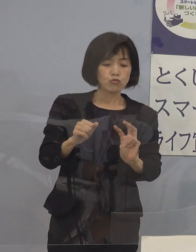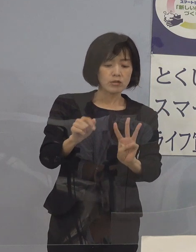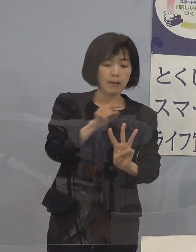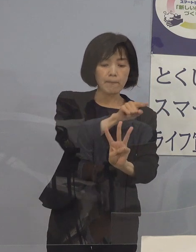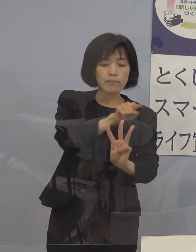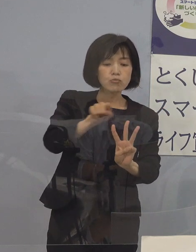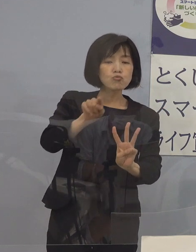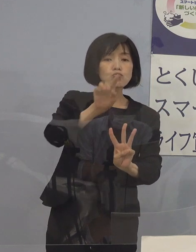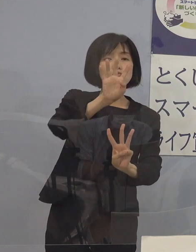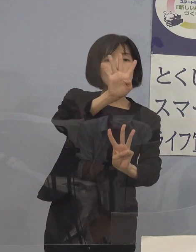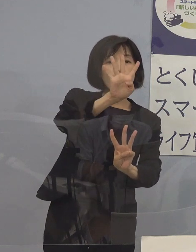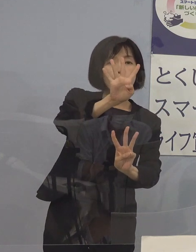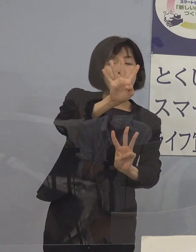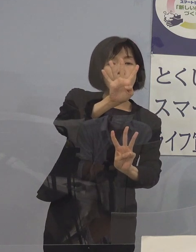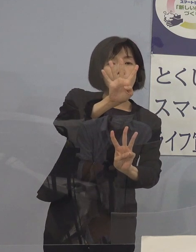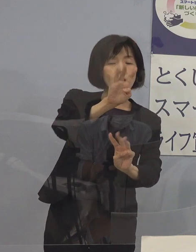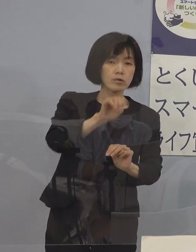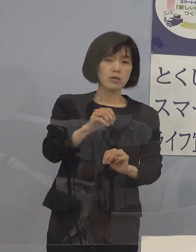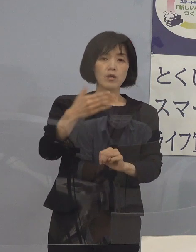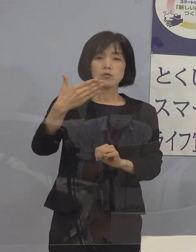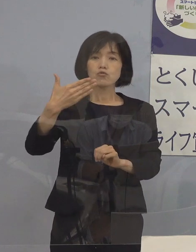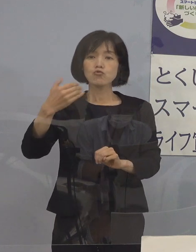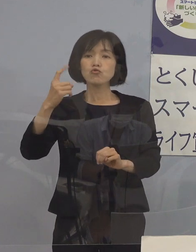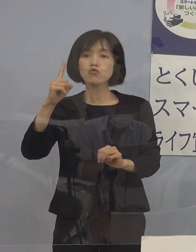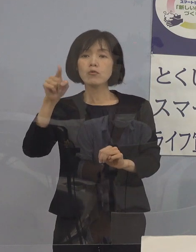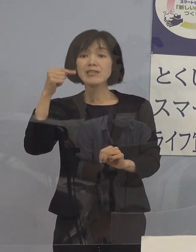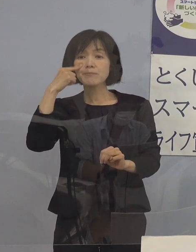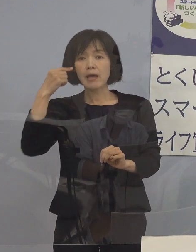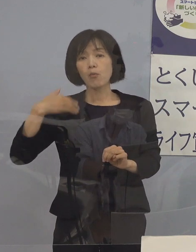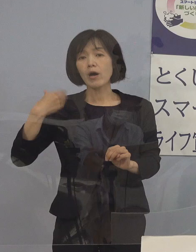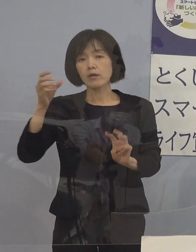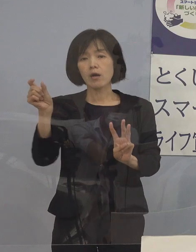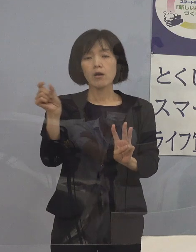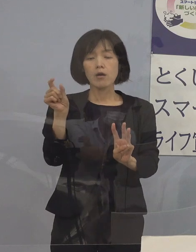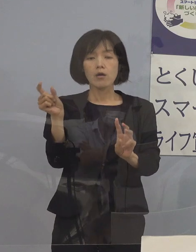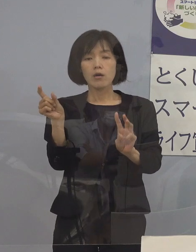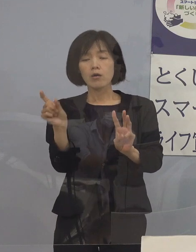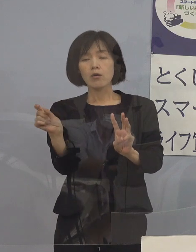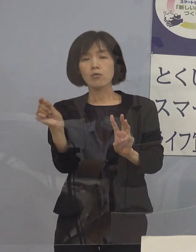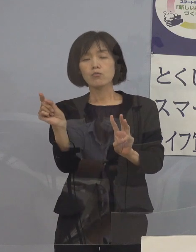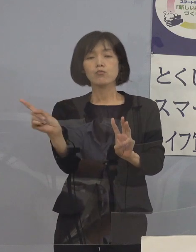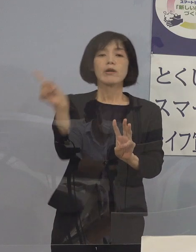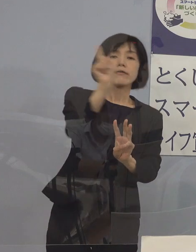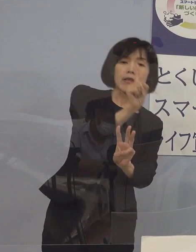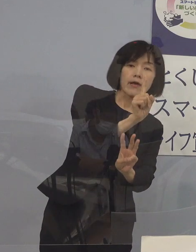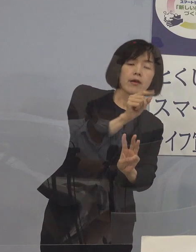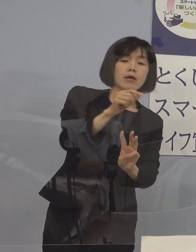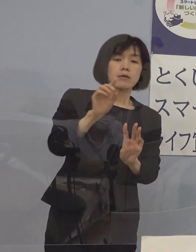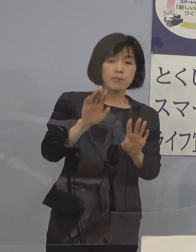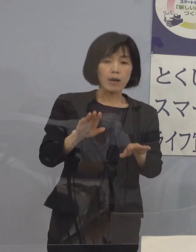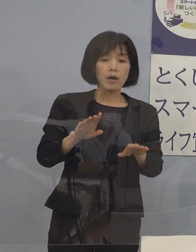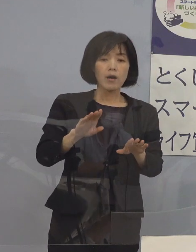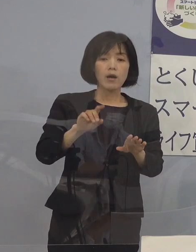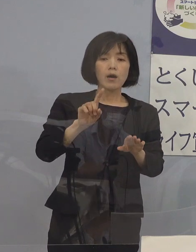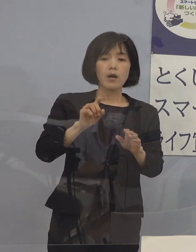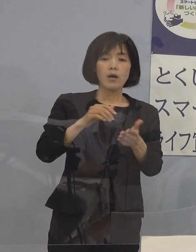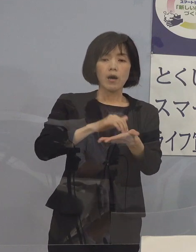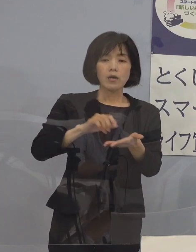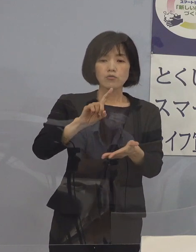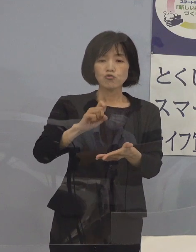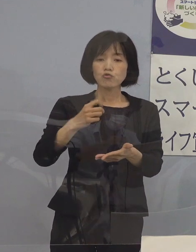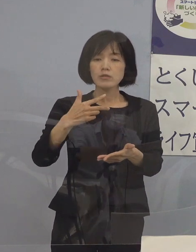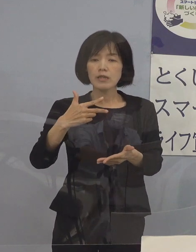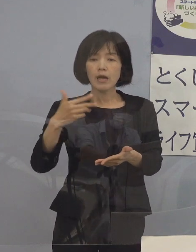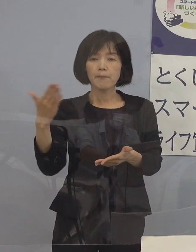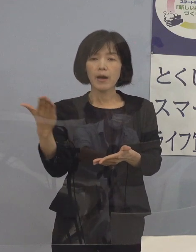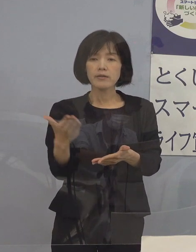23分の4、1名、96例目の方を加えさせていただき 17% となっています。